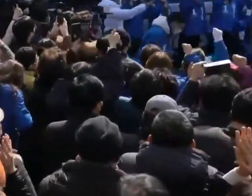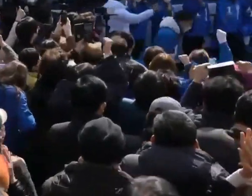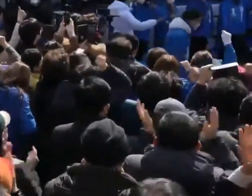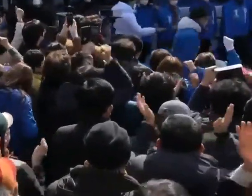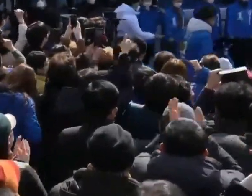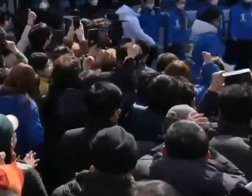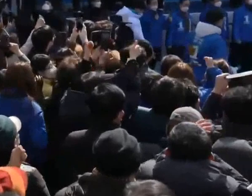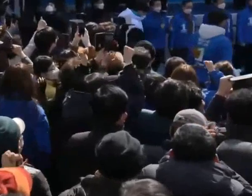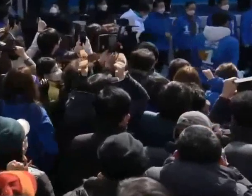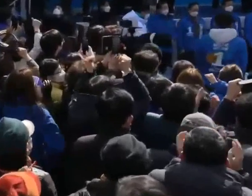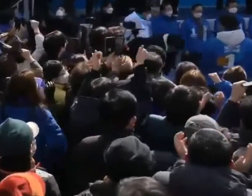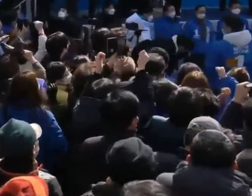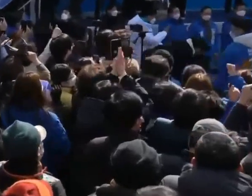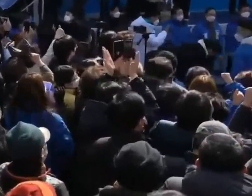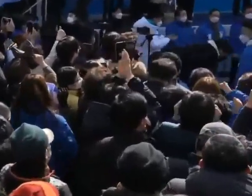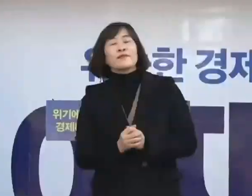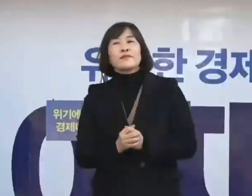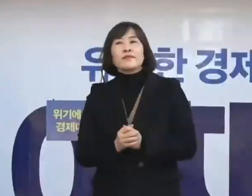우리